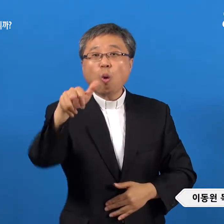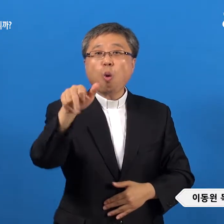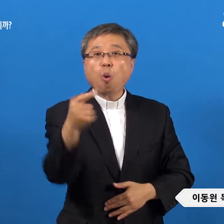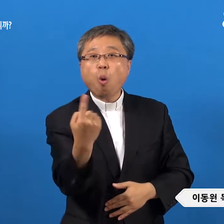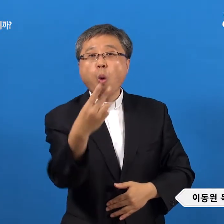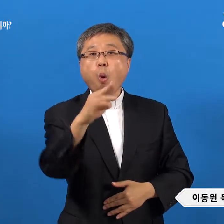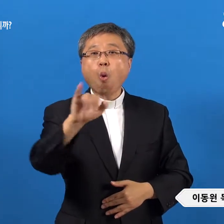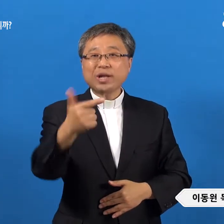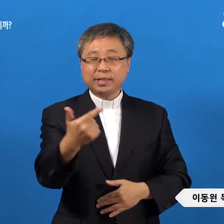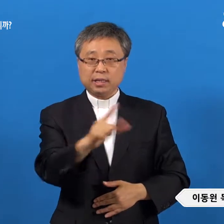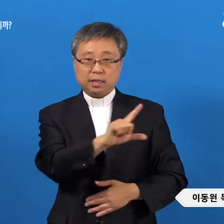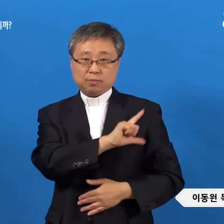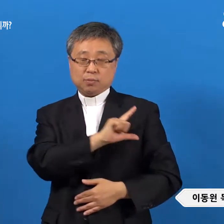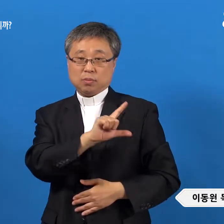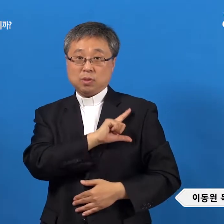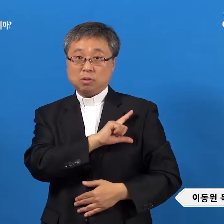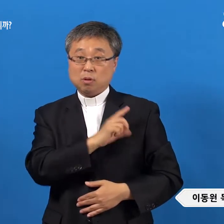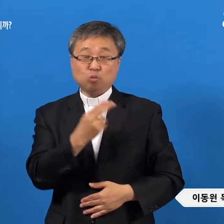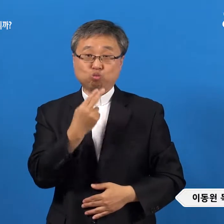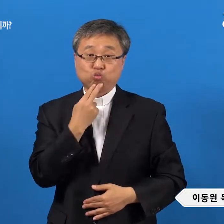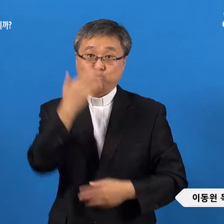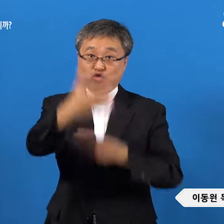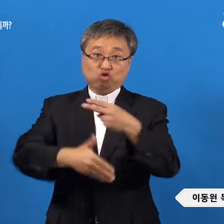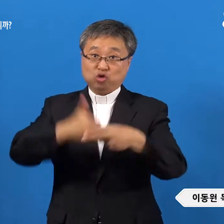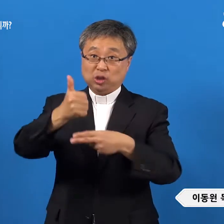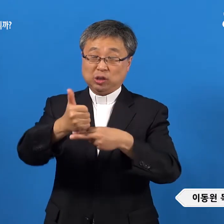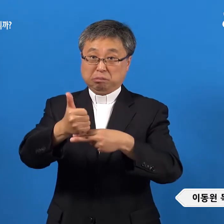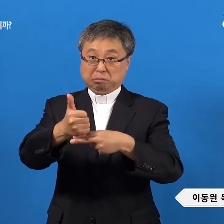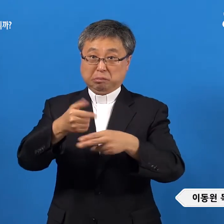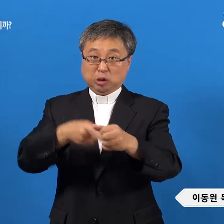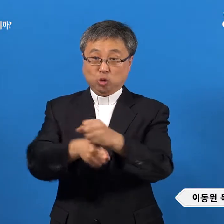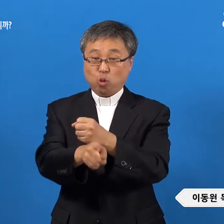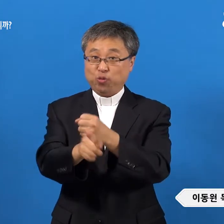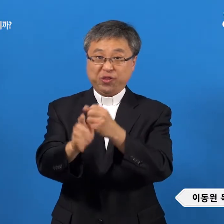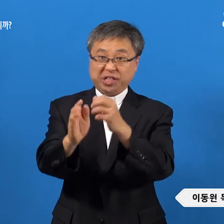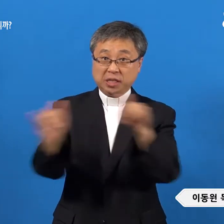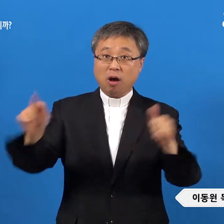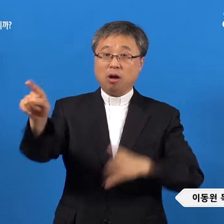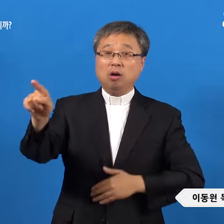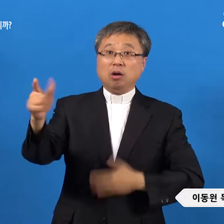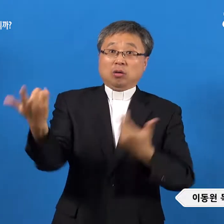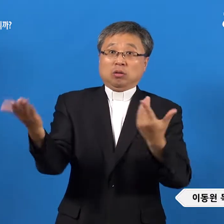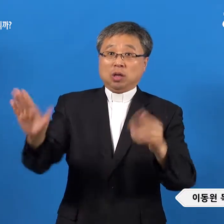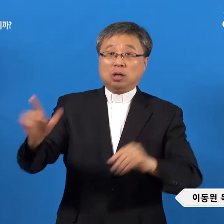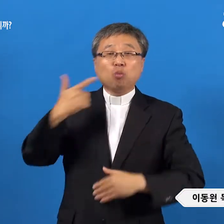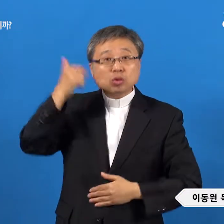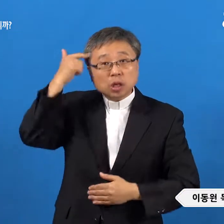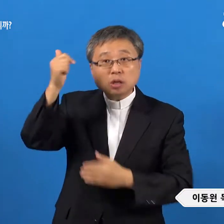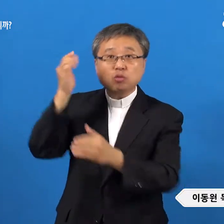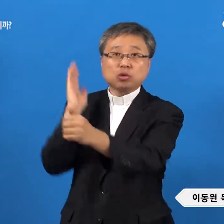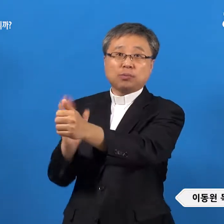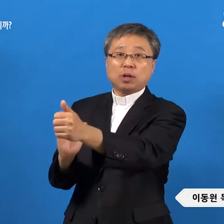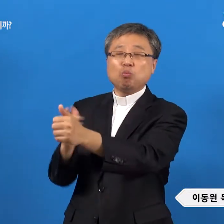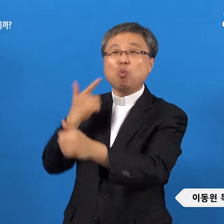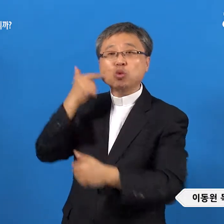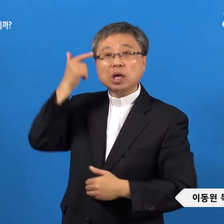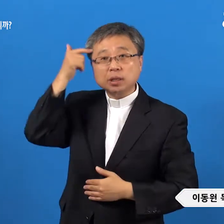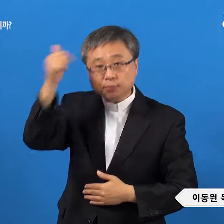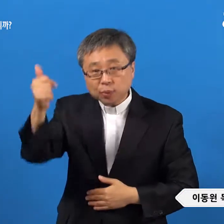가진 무신론자가 있었는데 뜻밖의 그가 본웨퍼 목사에게 이런 요청을 했다고 합니다. 목사님,